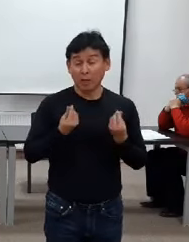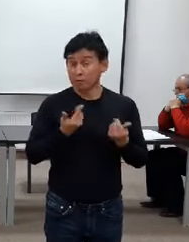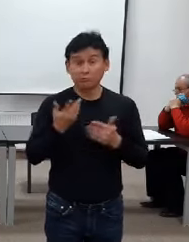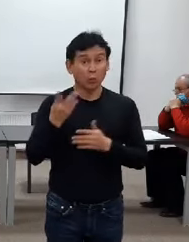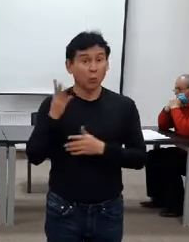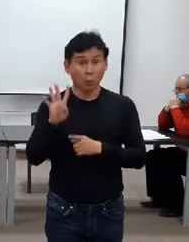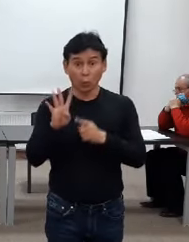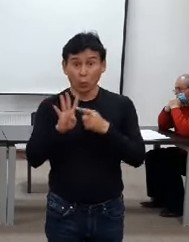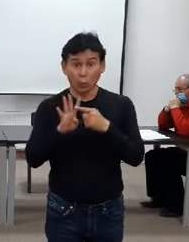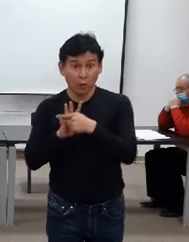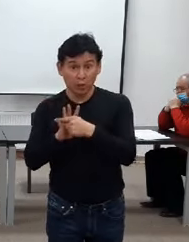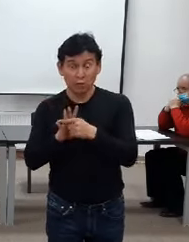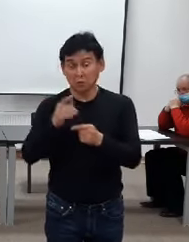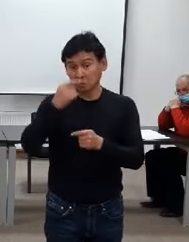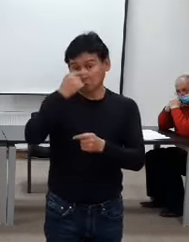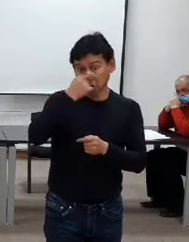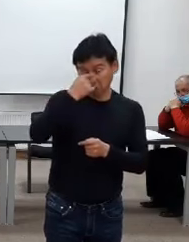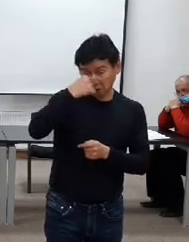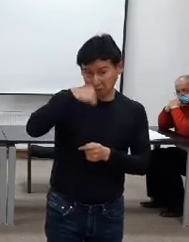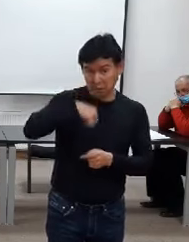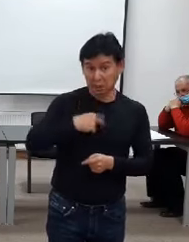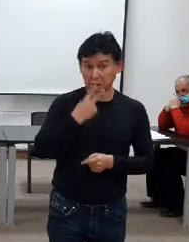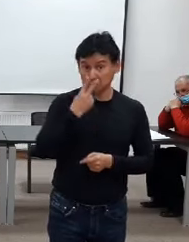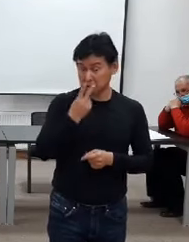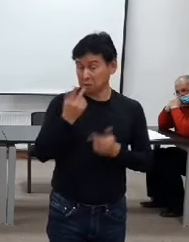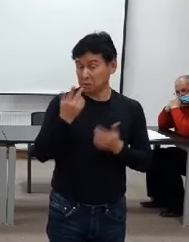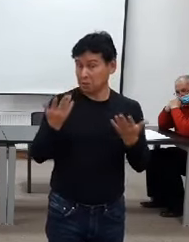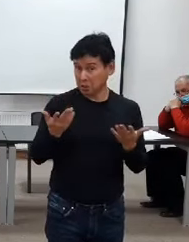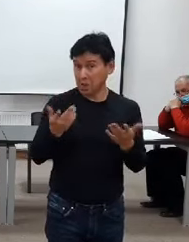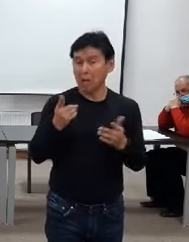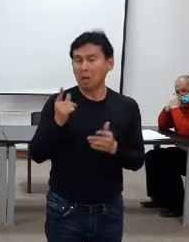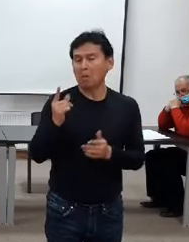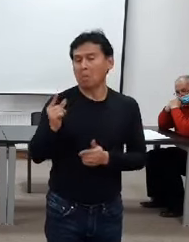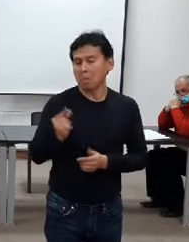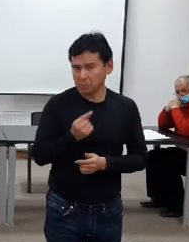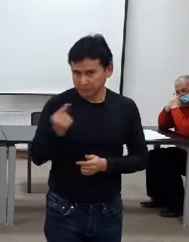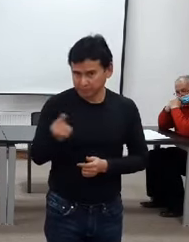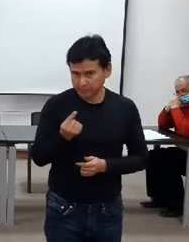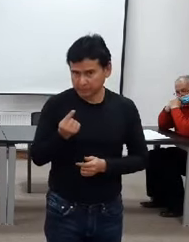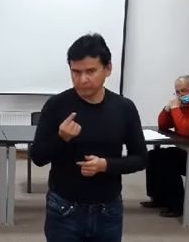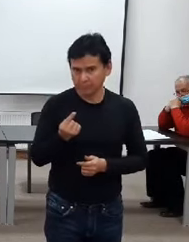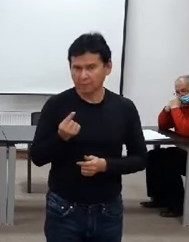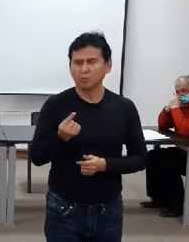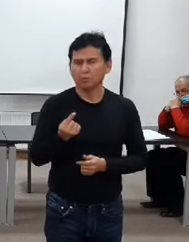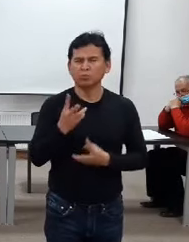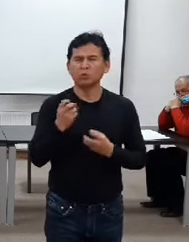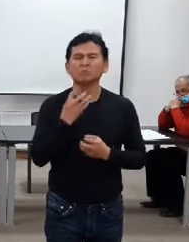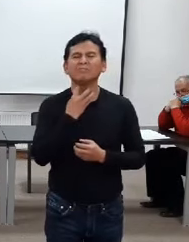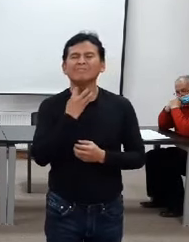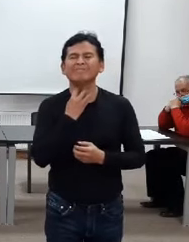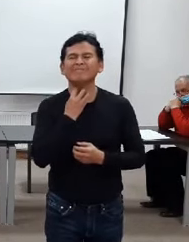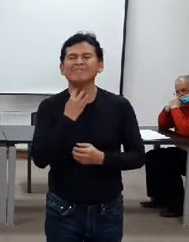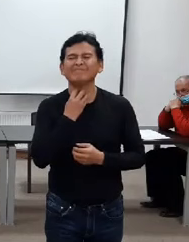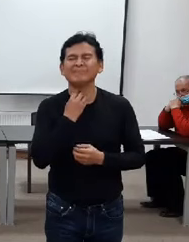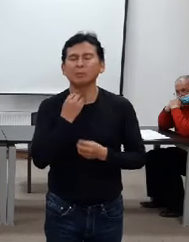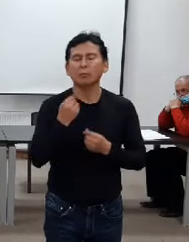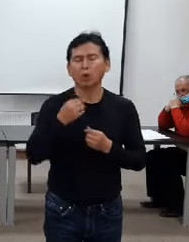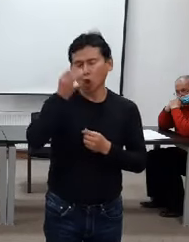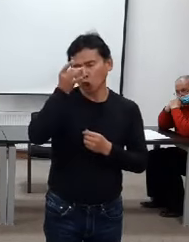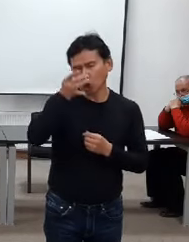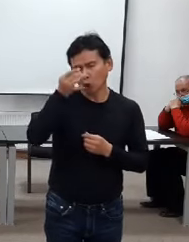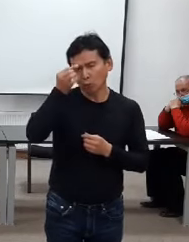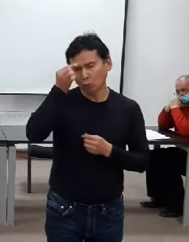una sintomatología respiratoria de un cuadro respiratorio alto, leve, mucha carraspera, como le llaman ellos, dolor